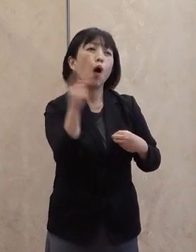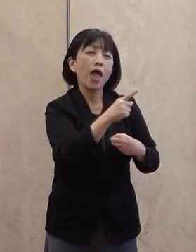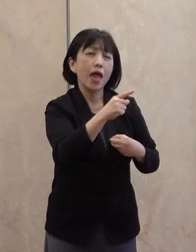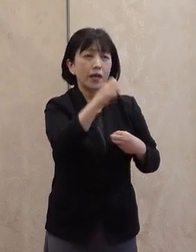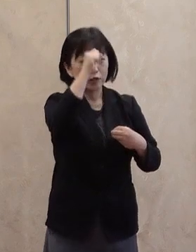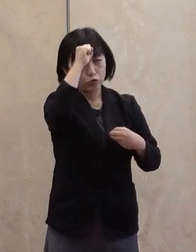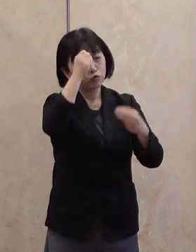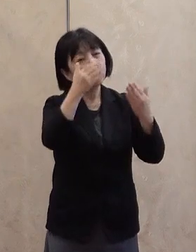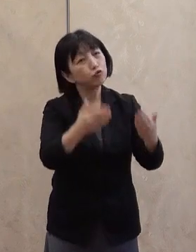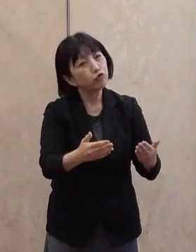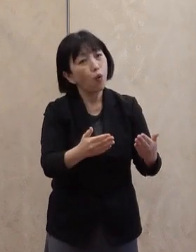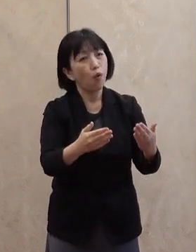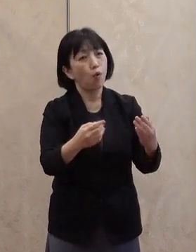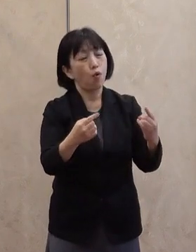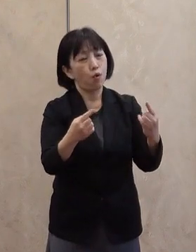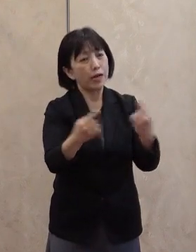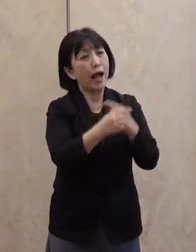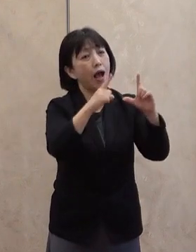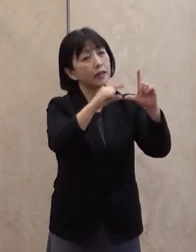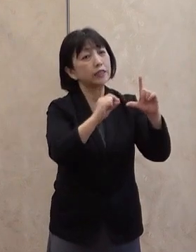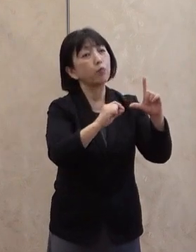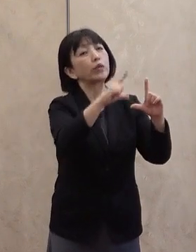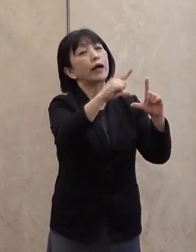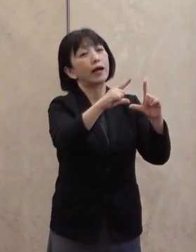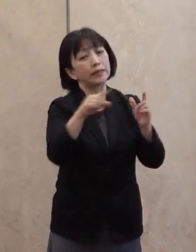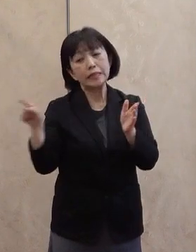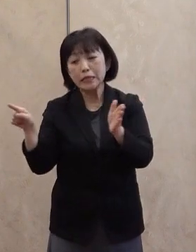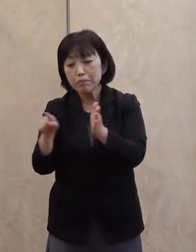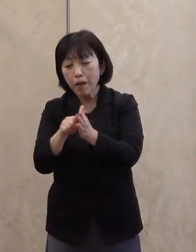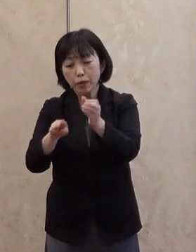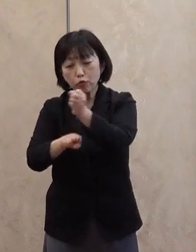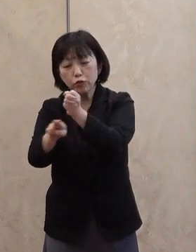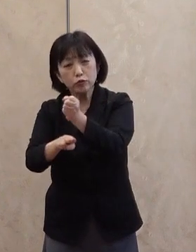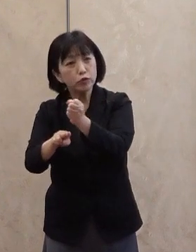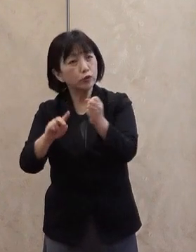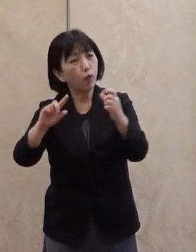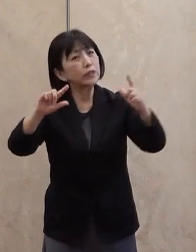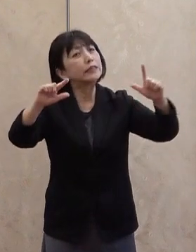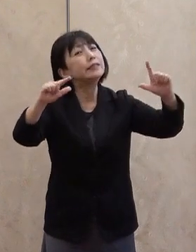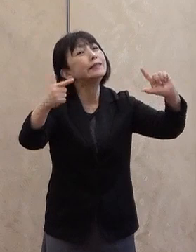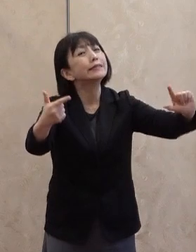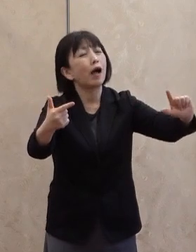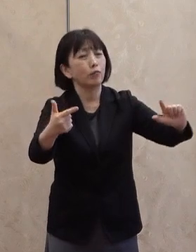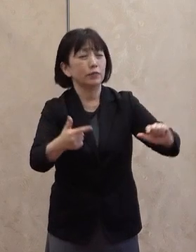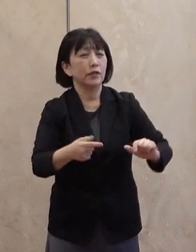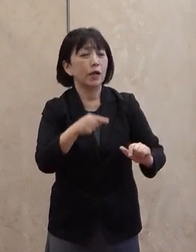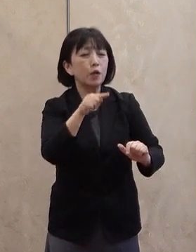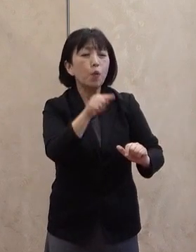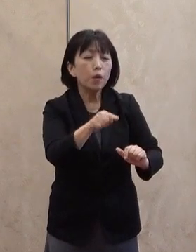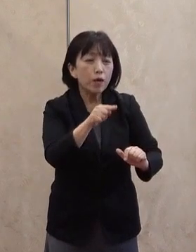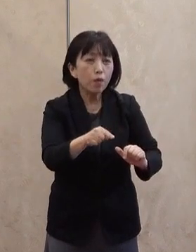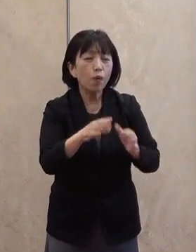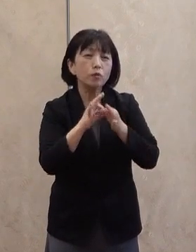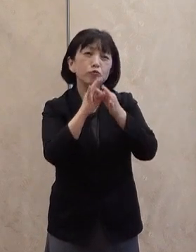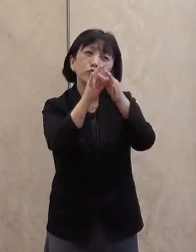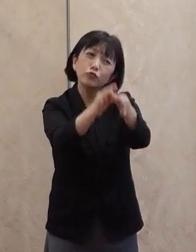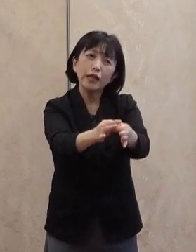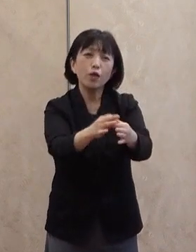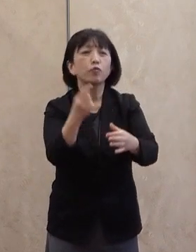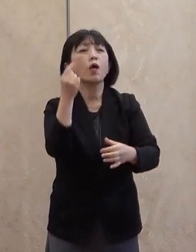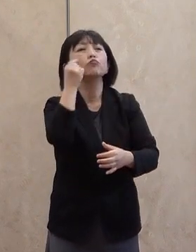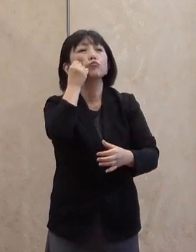ということを見る と, ちょっと既存株とこれあの違う部分もやっぱあると思うんですね。だから違う部分があるというのを伝えるのもなかなか簡単にはいかないし、今までと